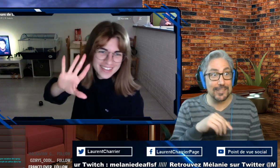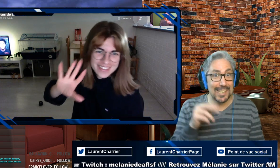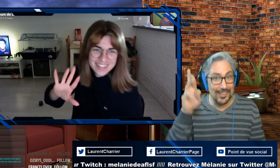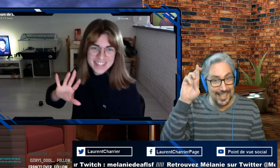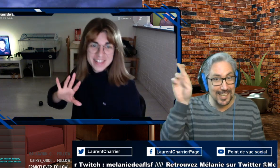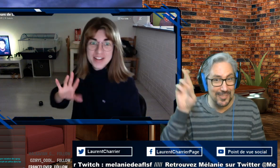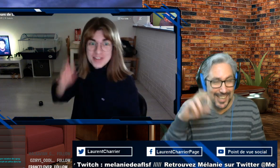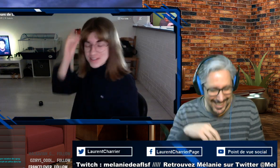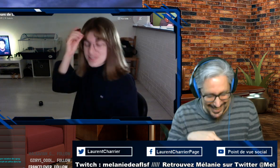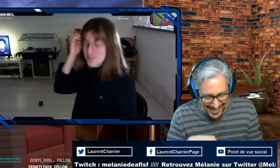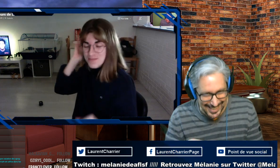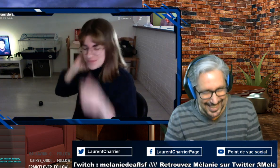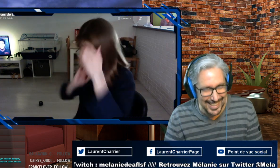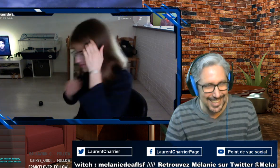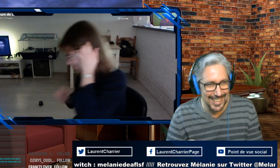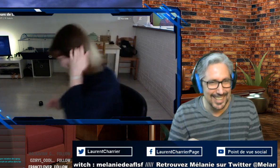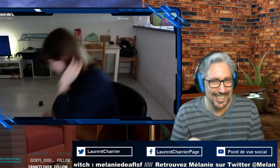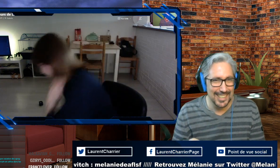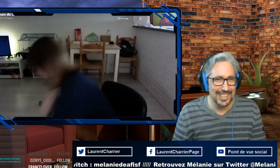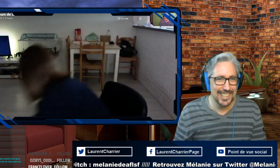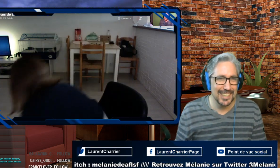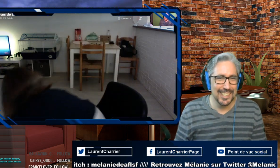Ah, il est en train de rêver.